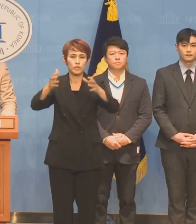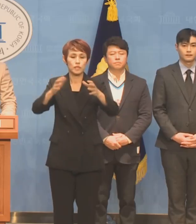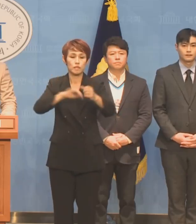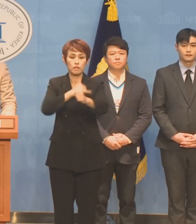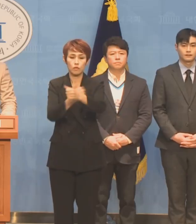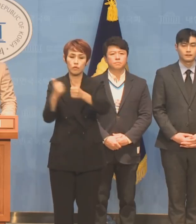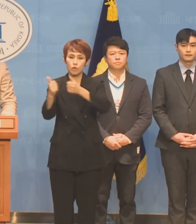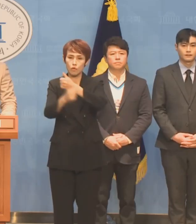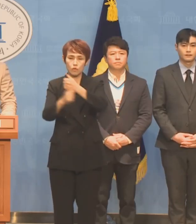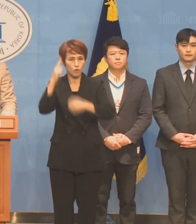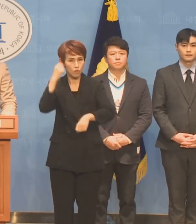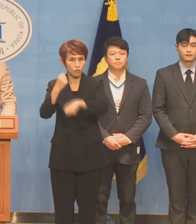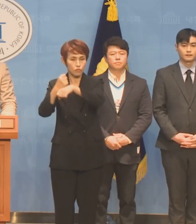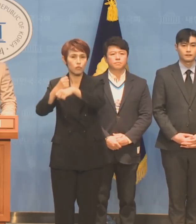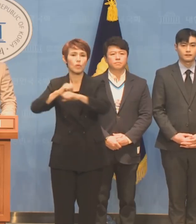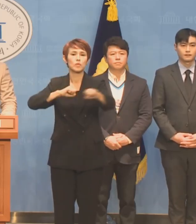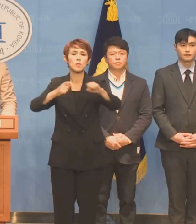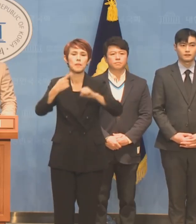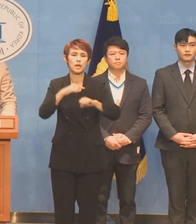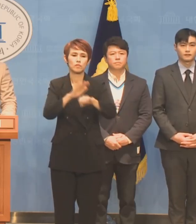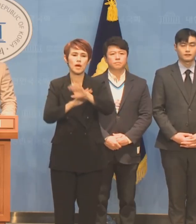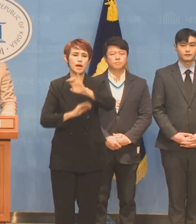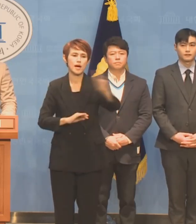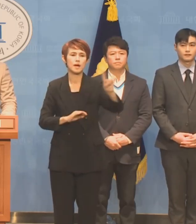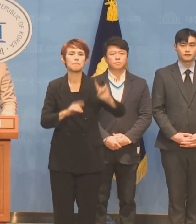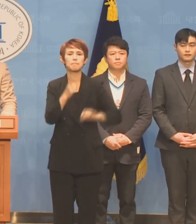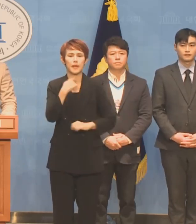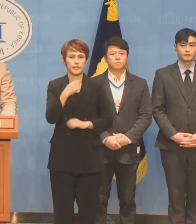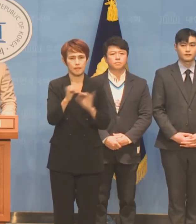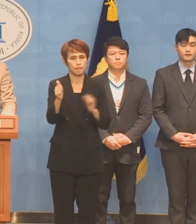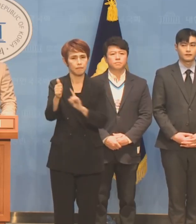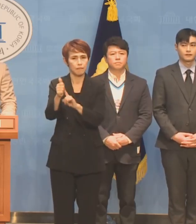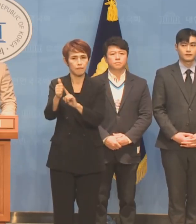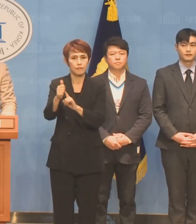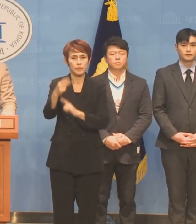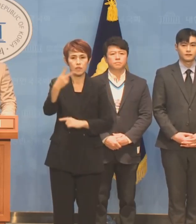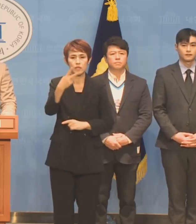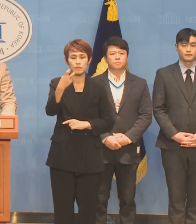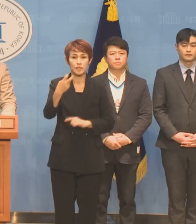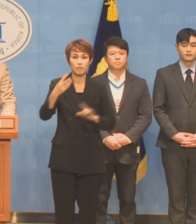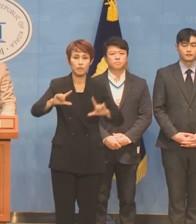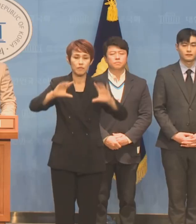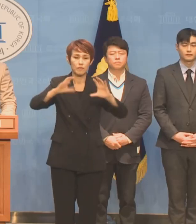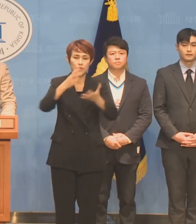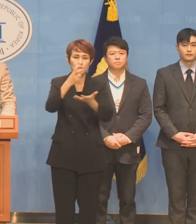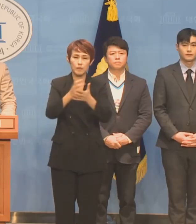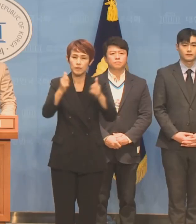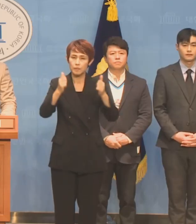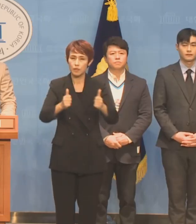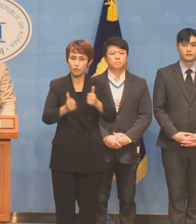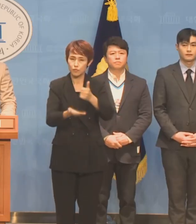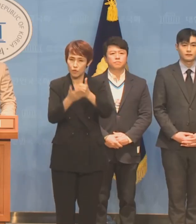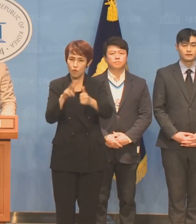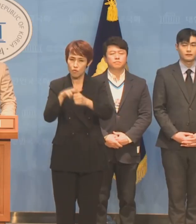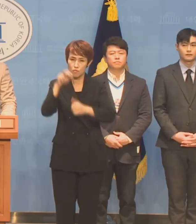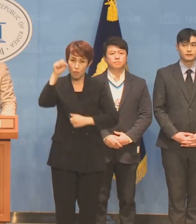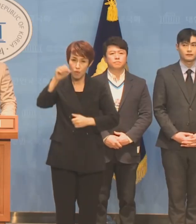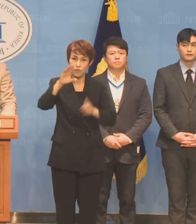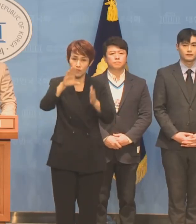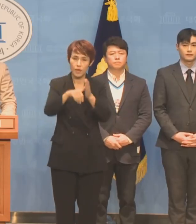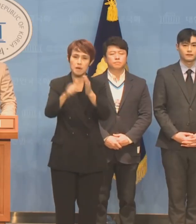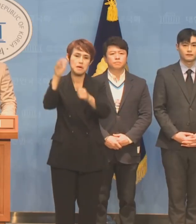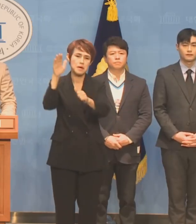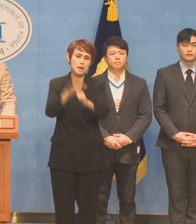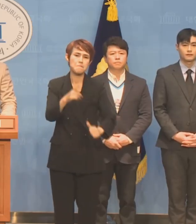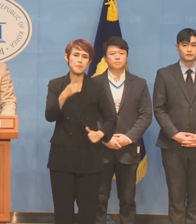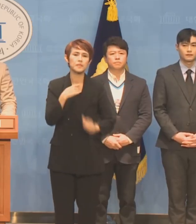국제인권연구회 활동 등의 좌편향 성향으로 2023년 헌법재판관 후보 추천위에서 탈락한 이력이 있는